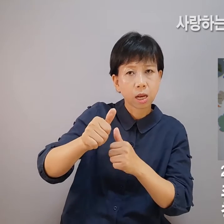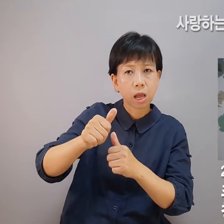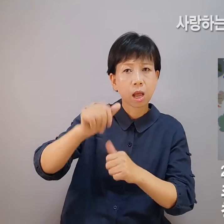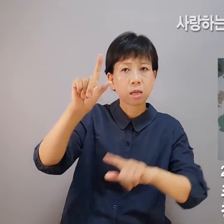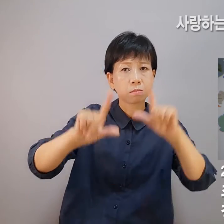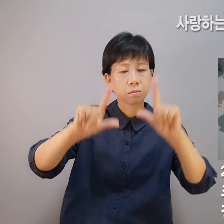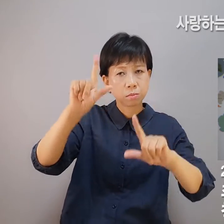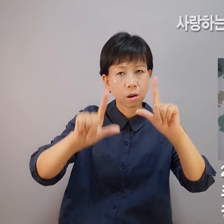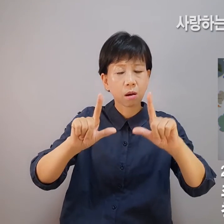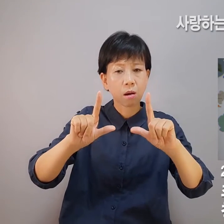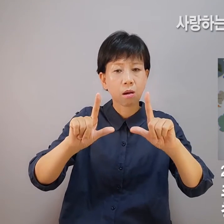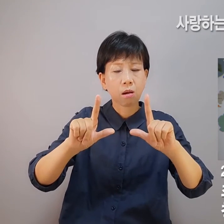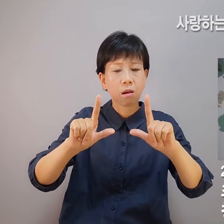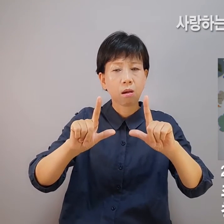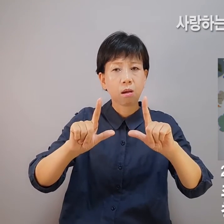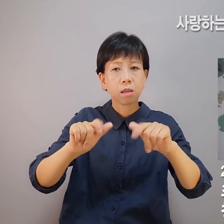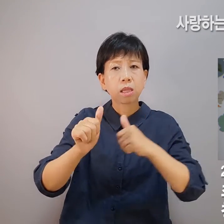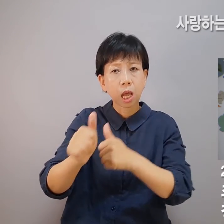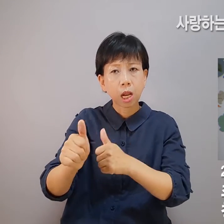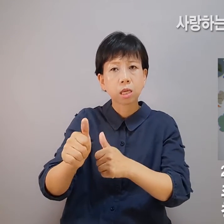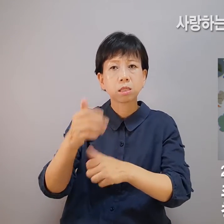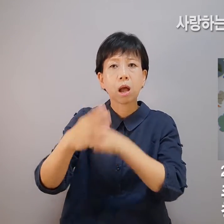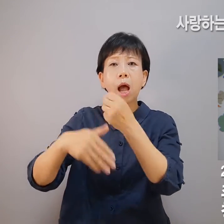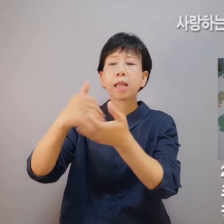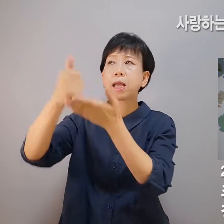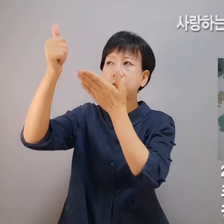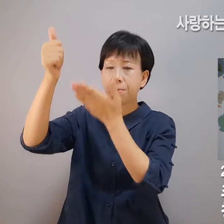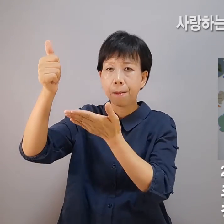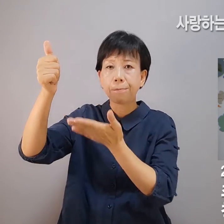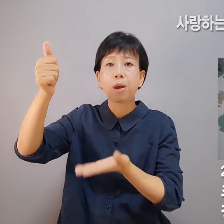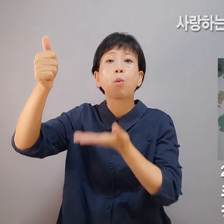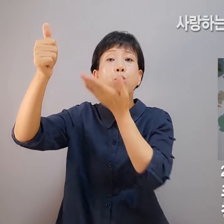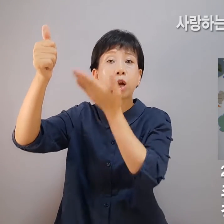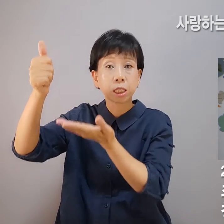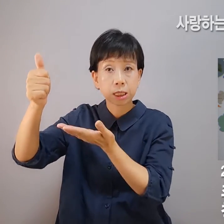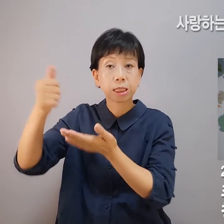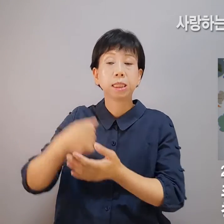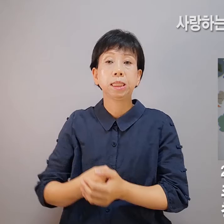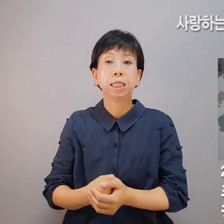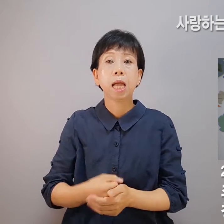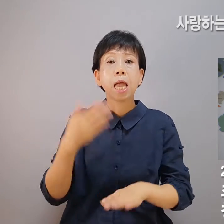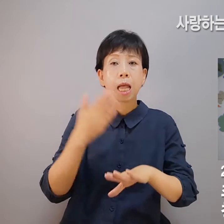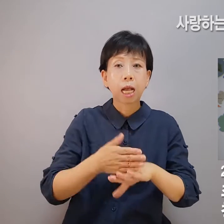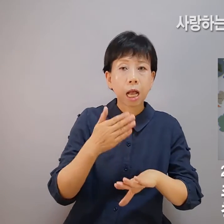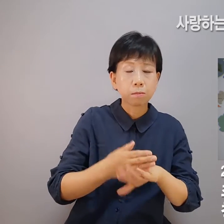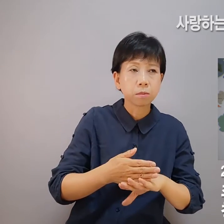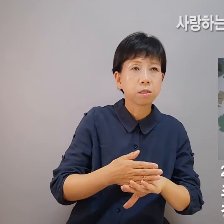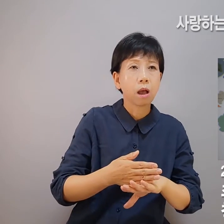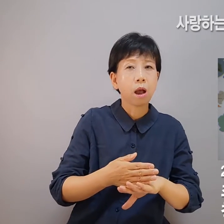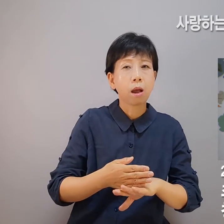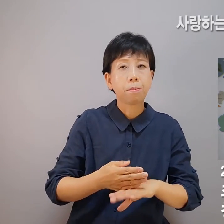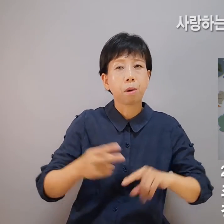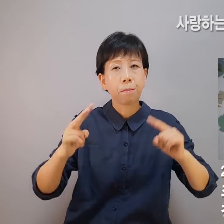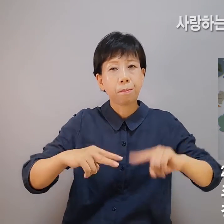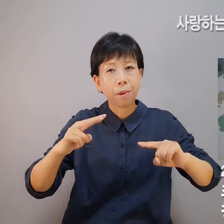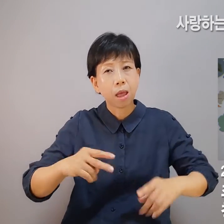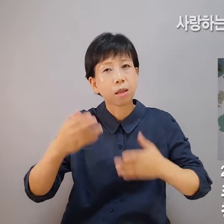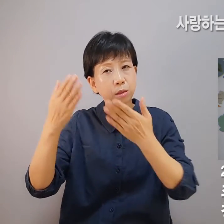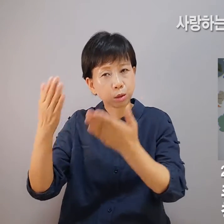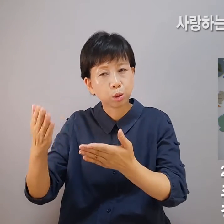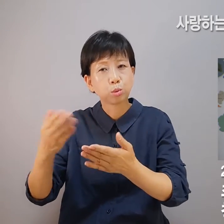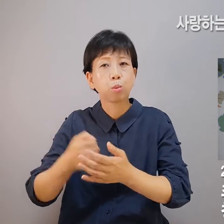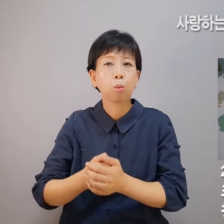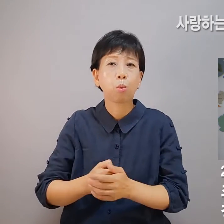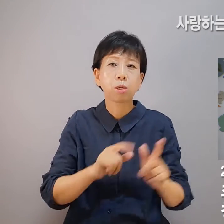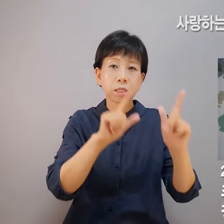따라서 당연히 하나님 앞에 또 감사함이 배가 되는 분들도 있어야 되겠지요. 그러나